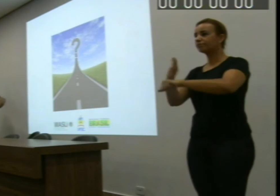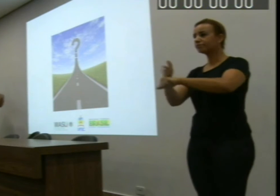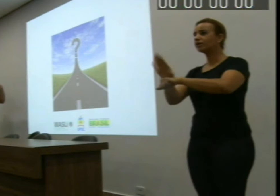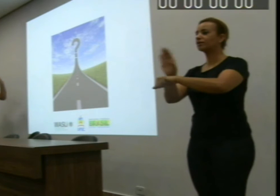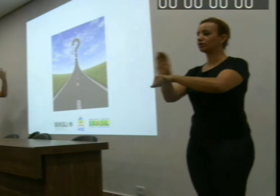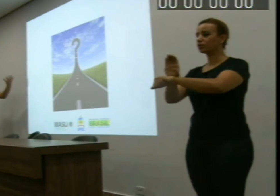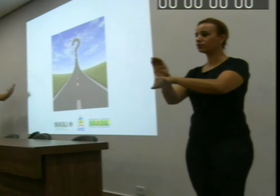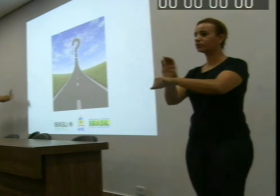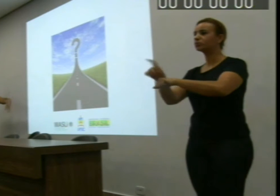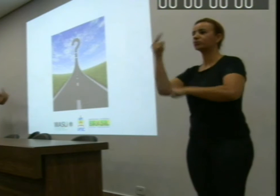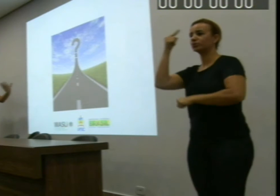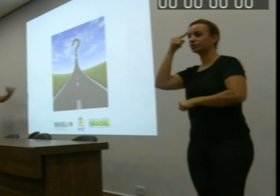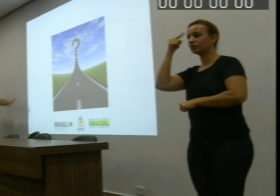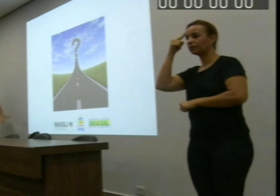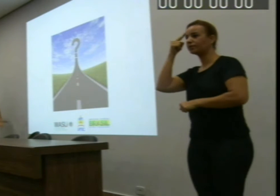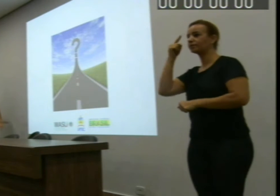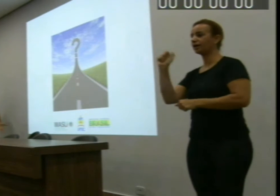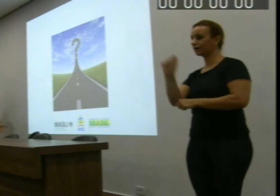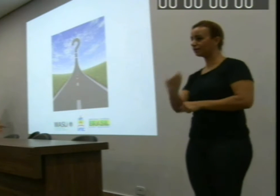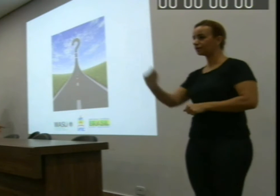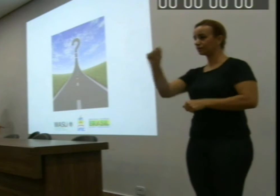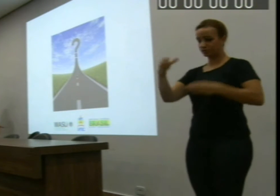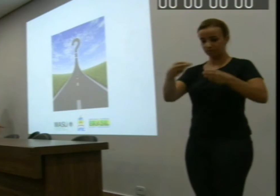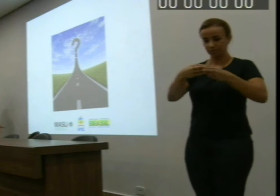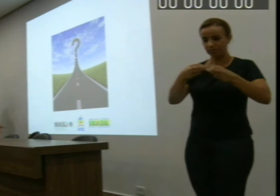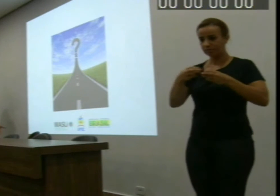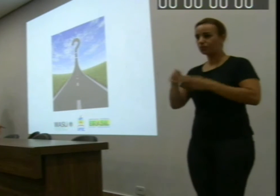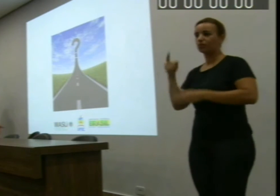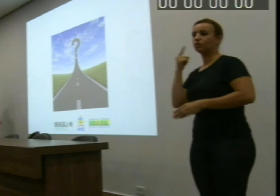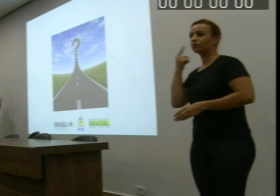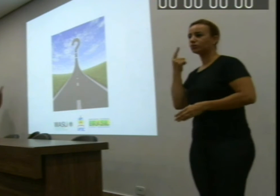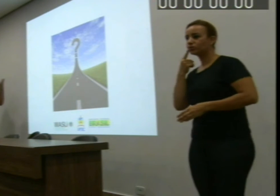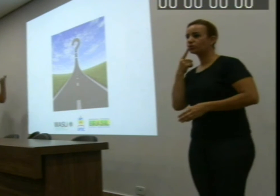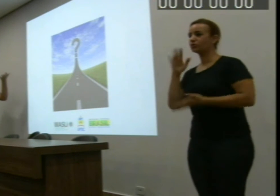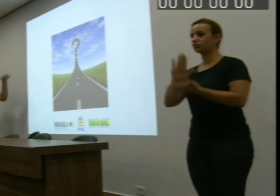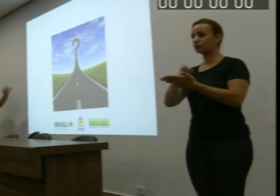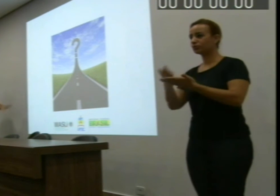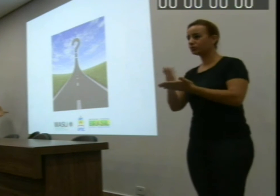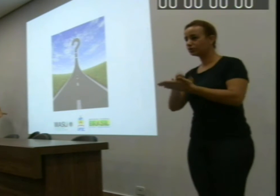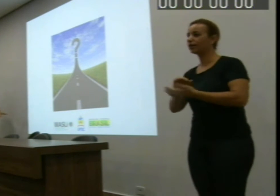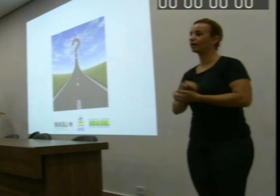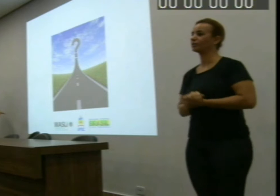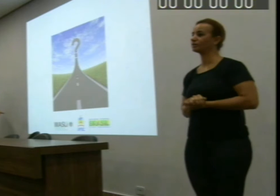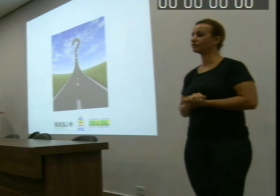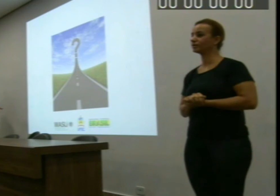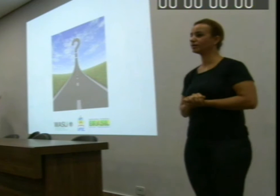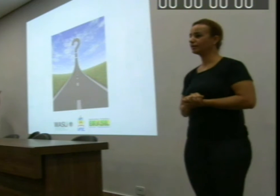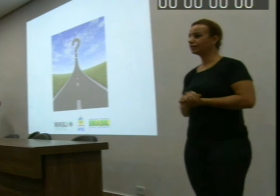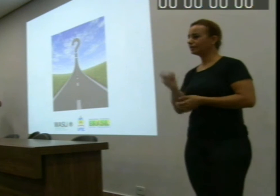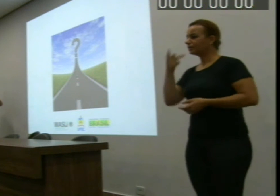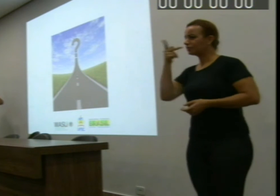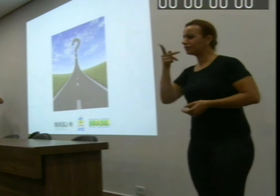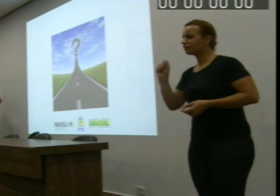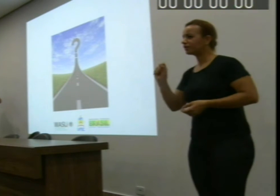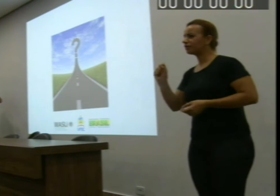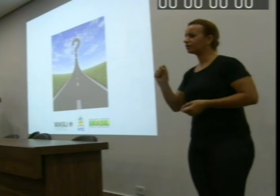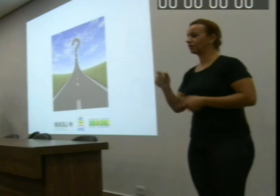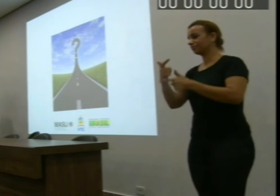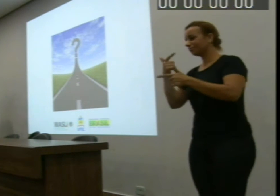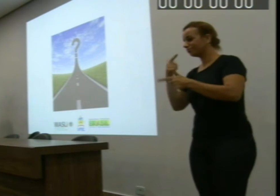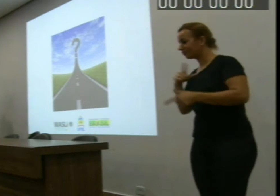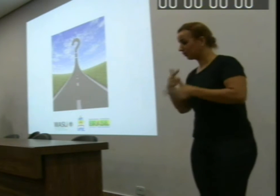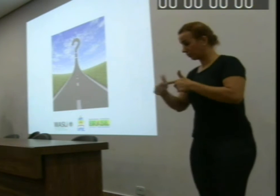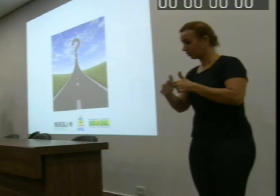desse início da das problemáticas que a gente vive nos dias de hoje e talvez definindo eh essas problemáticas e chegando a